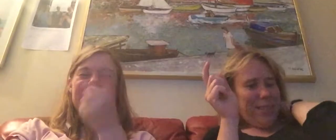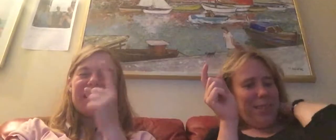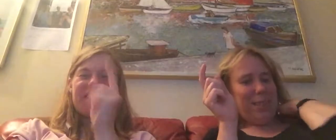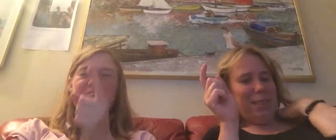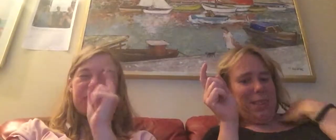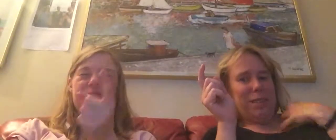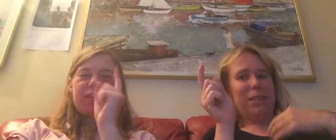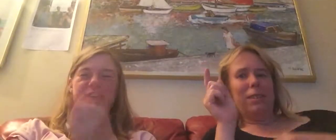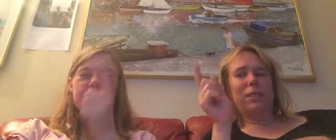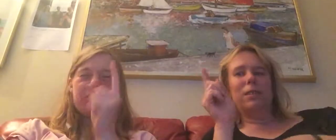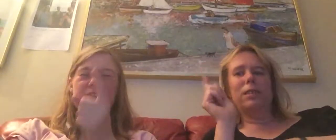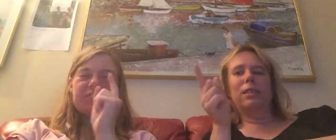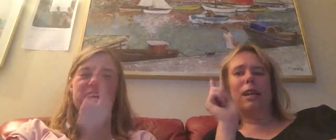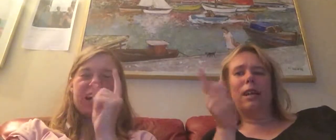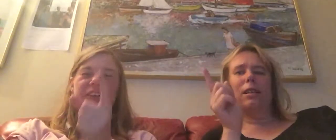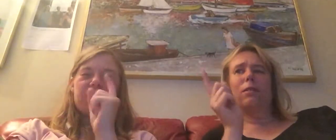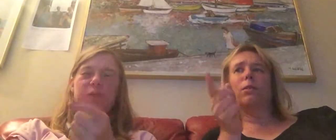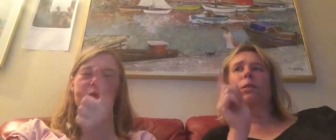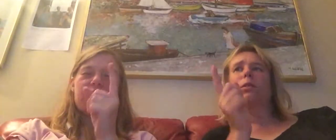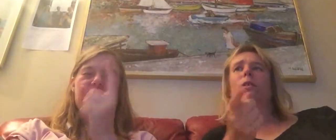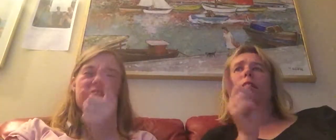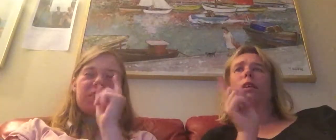Jag må leva ut i hundrade år.